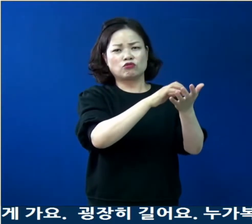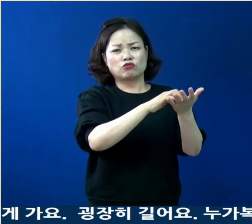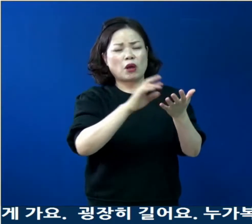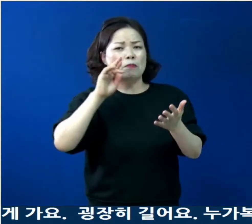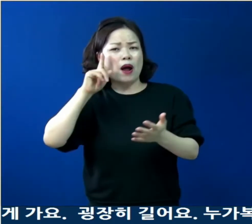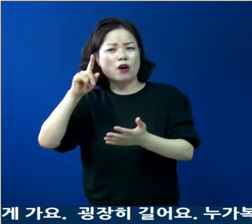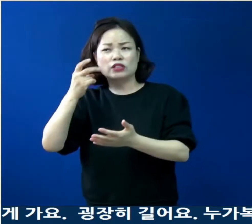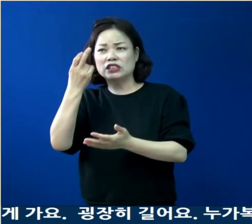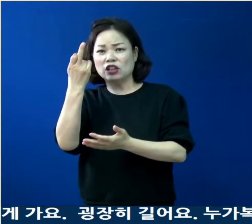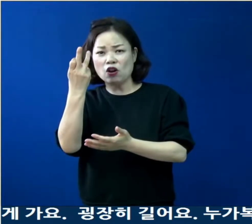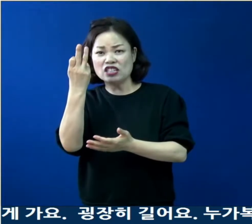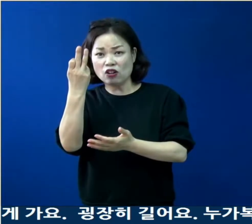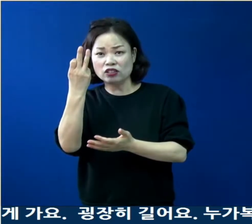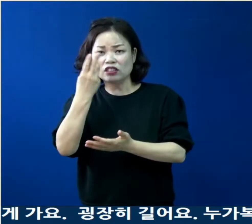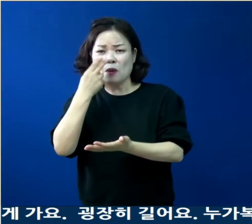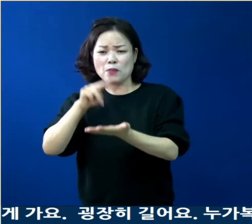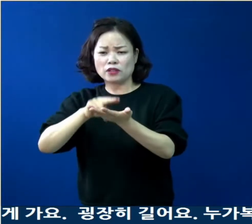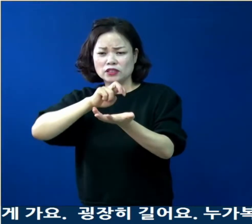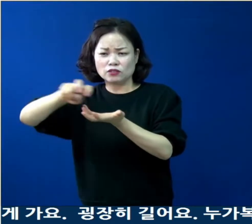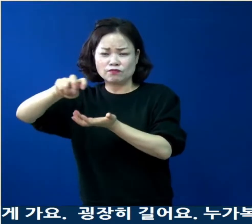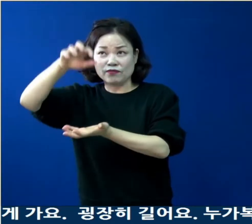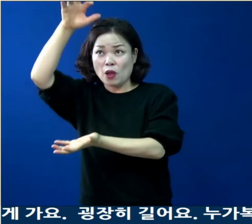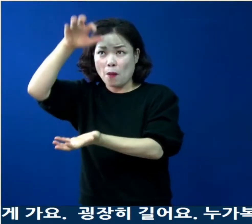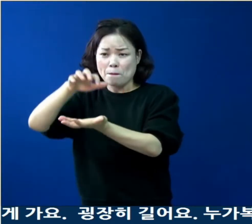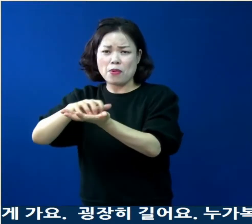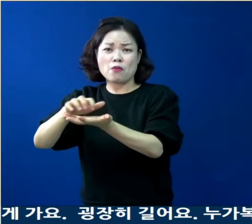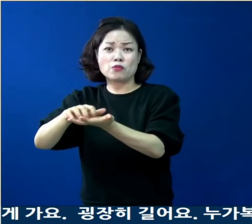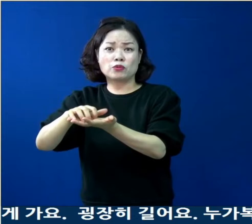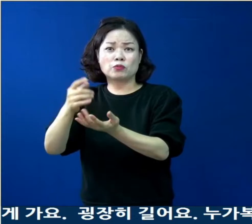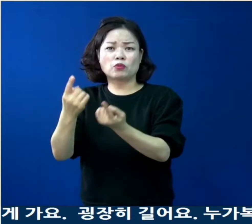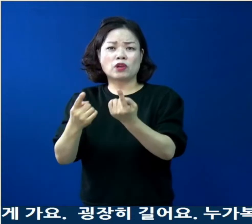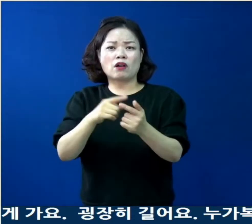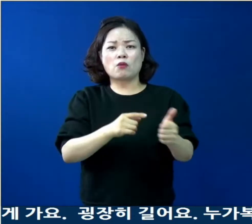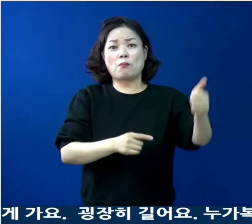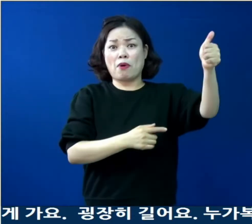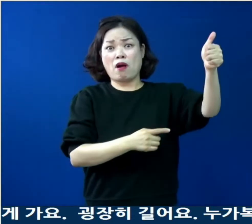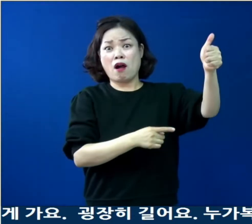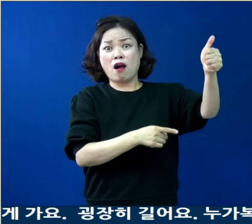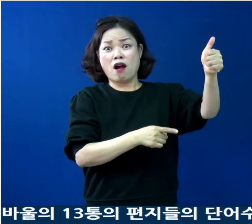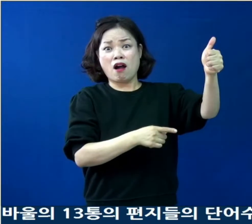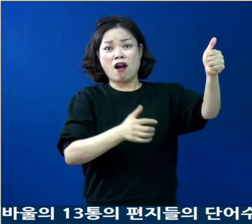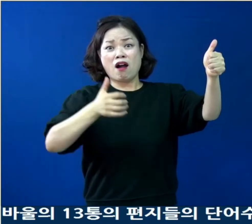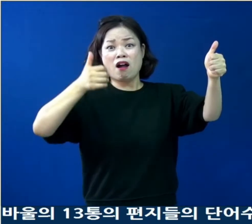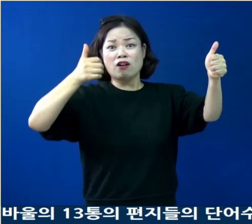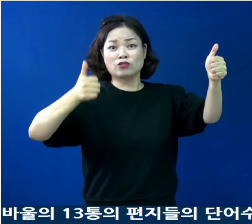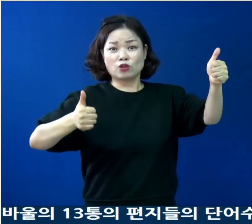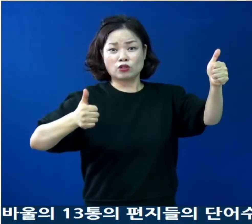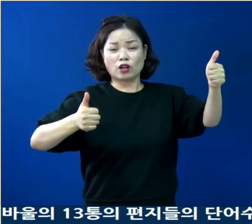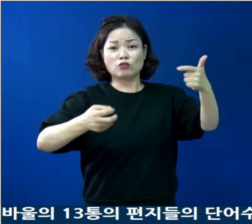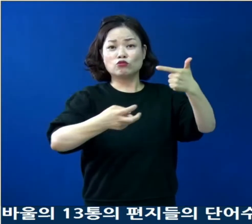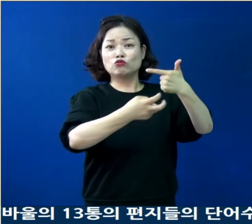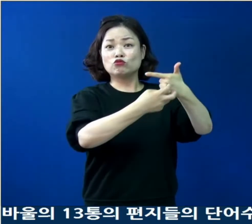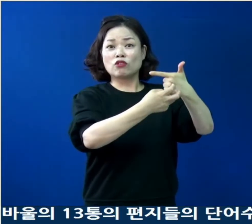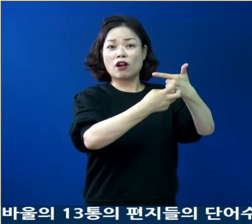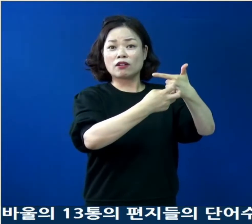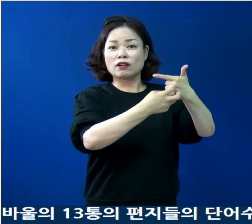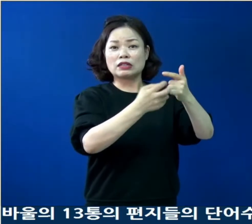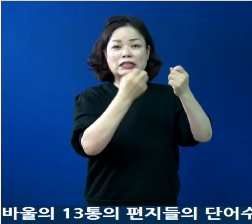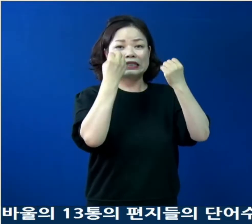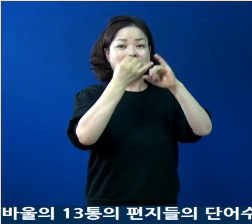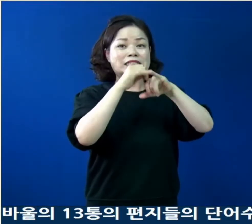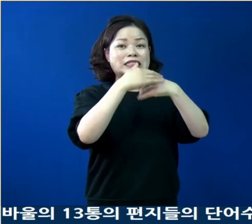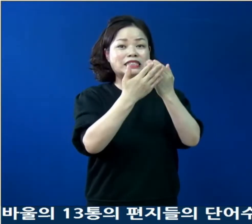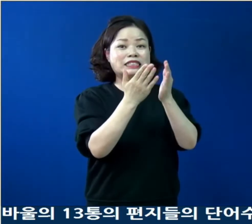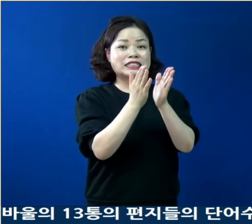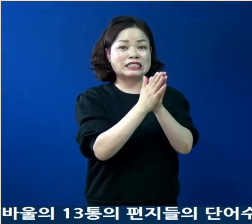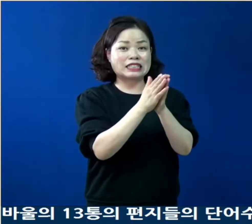바울이 쓴 13통의 편지를 다 합친 단어 수보다 더 많다는 겁니다. 결론, 누가가 신약 성경